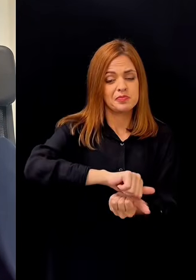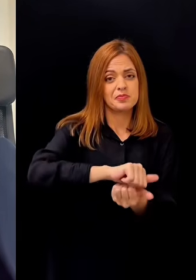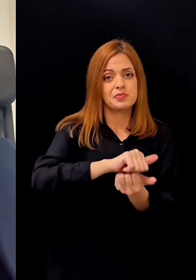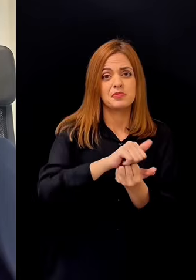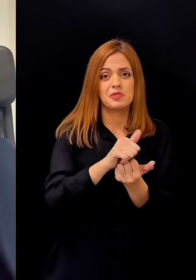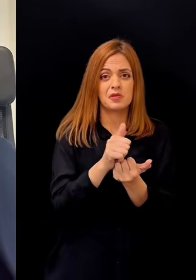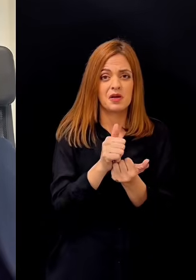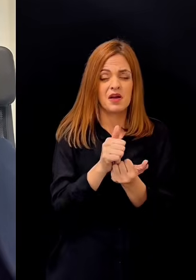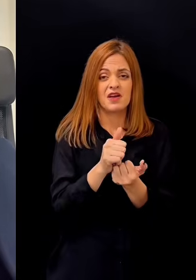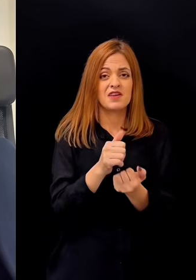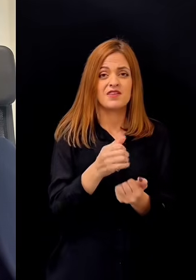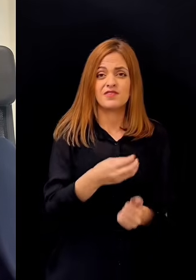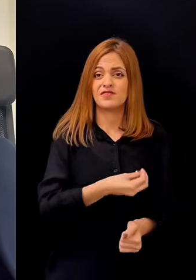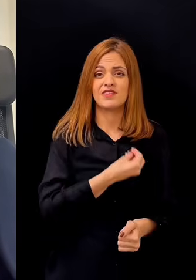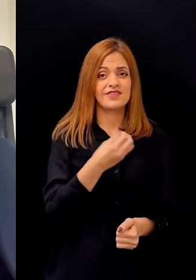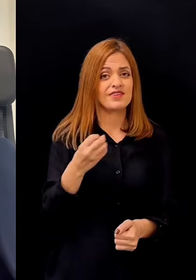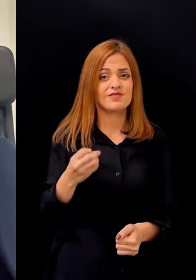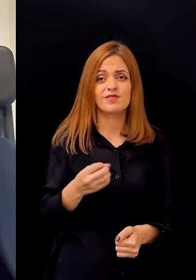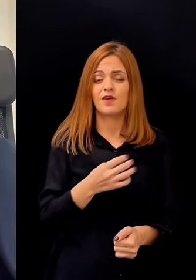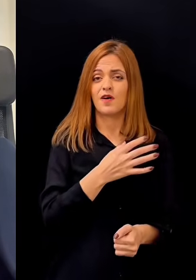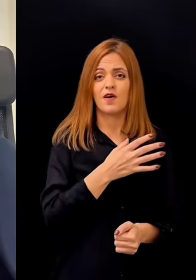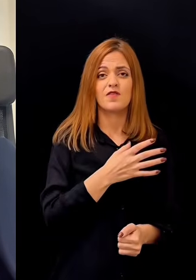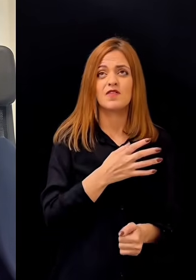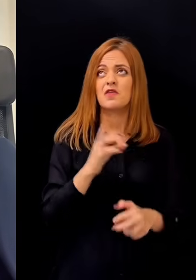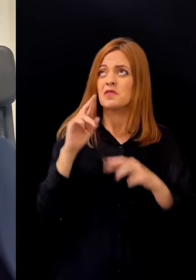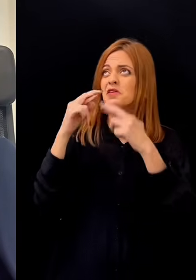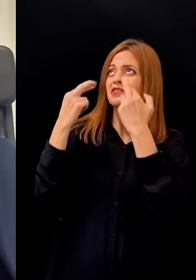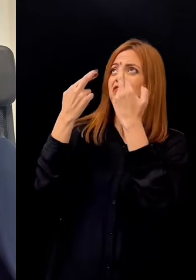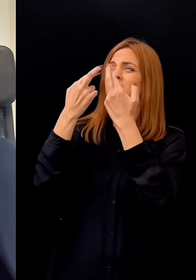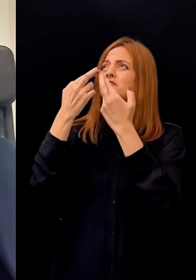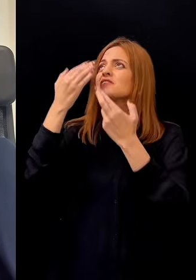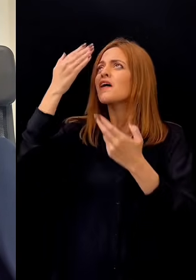não pode ver o reino de Deus.